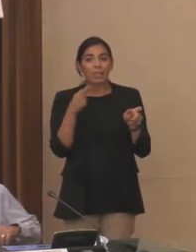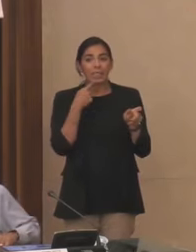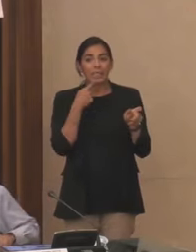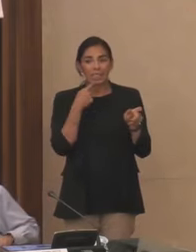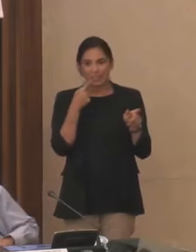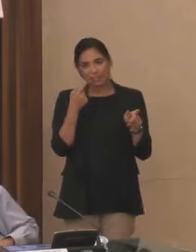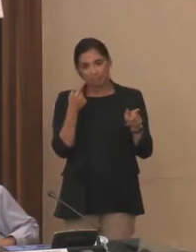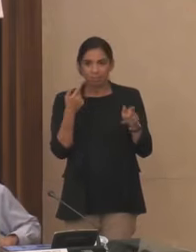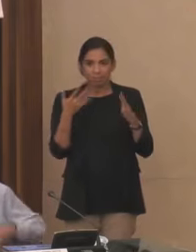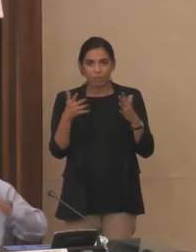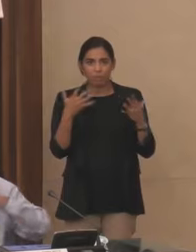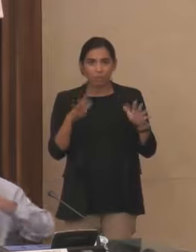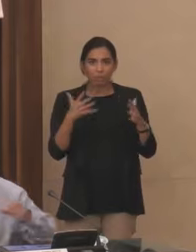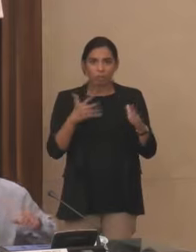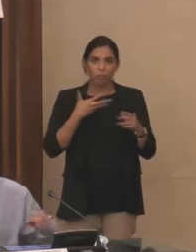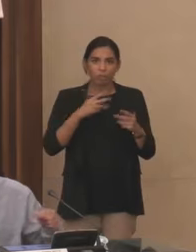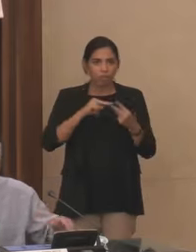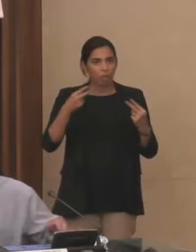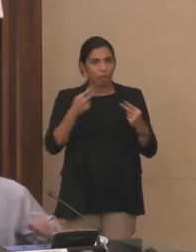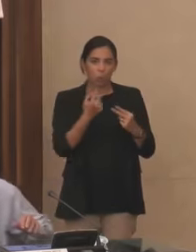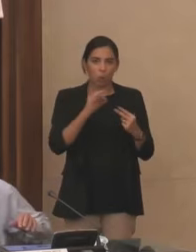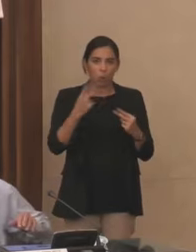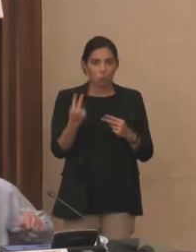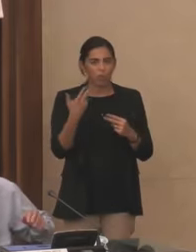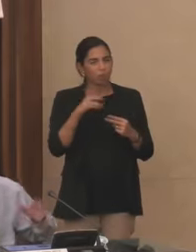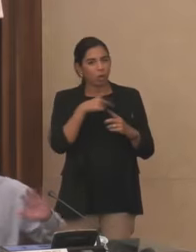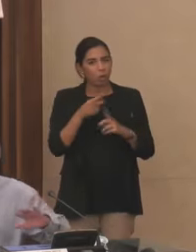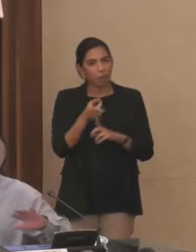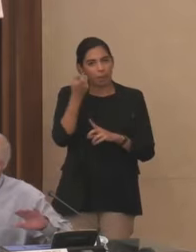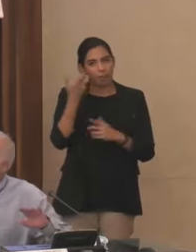geni. Adesso ne abbiamo già identificato uno, ne è